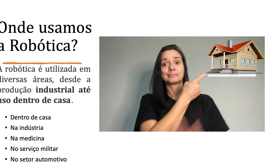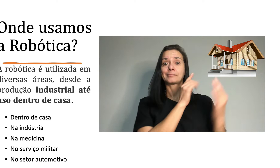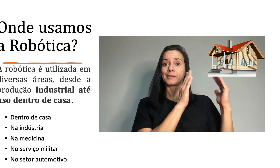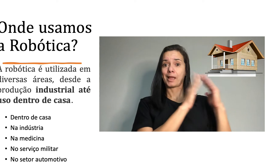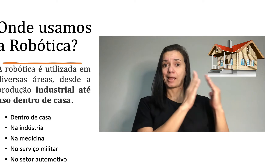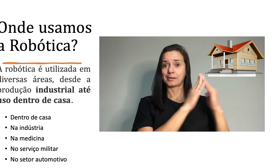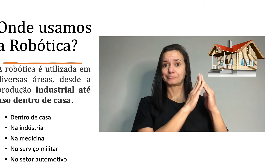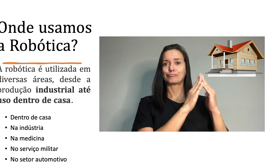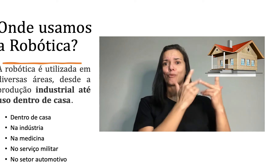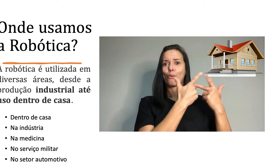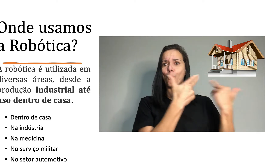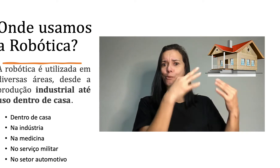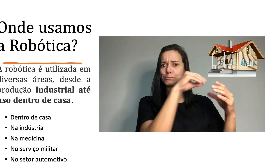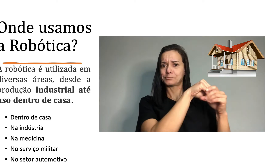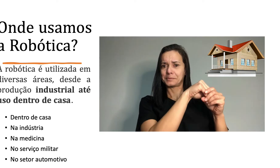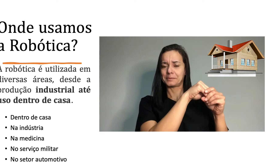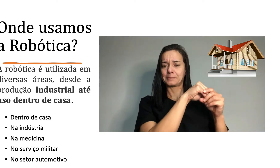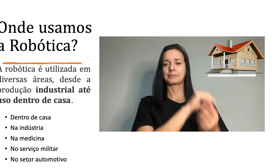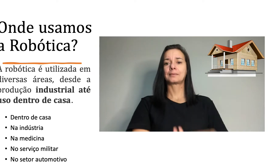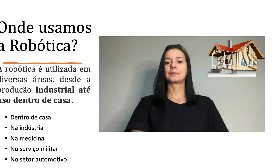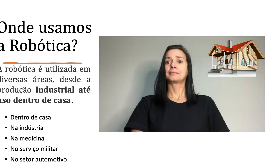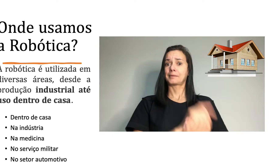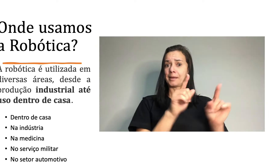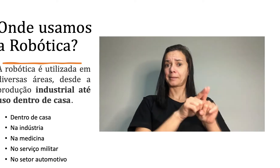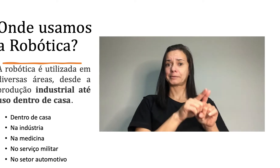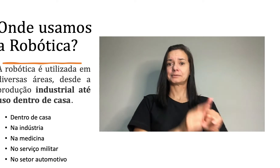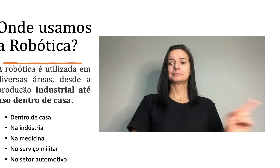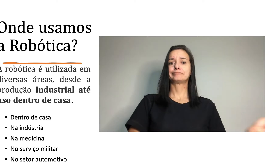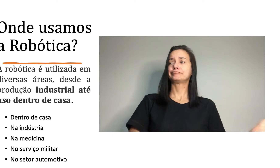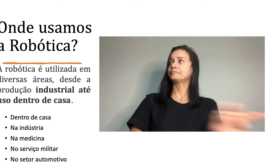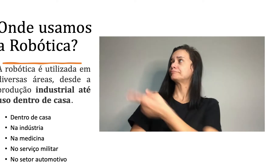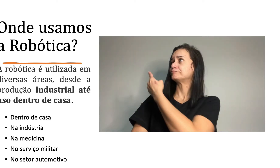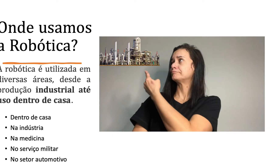Por exemplo, no uso doméstico,